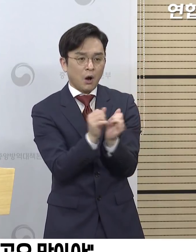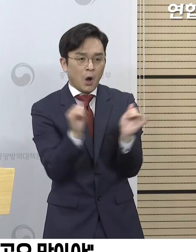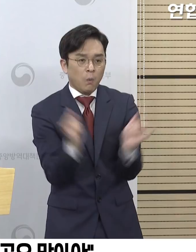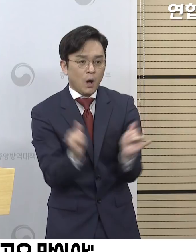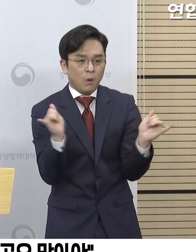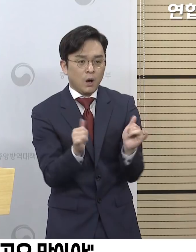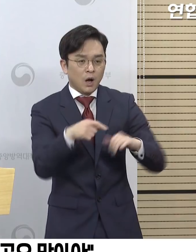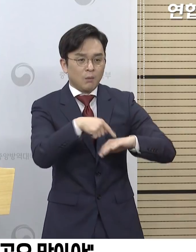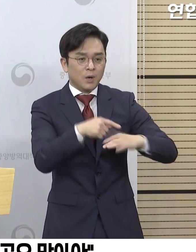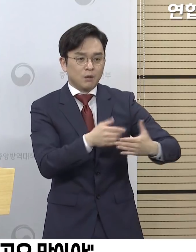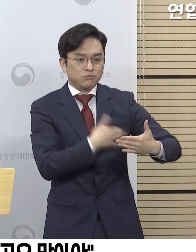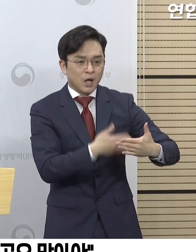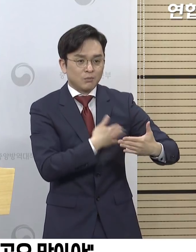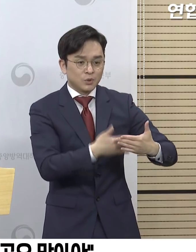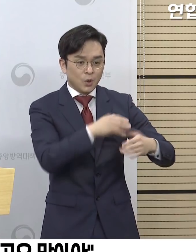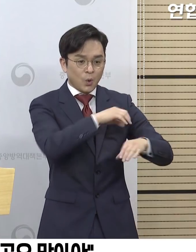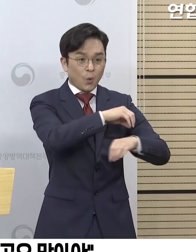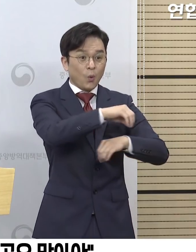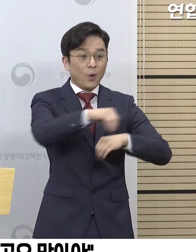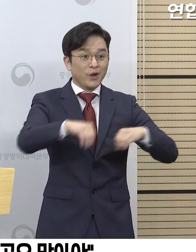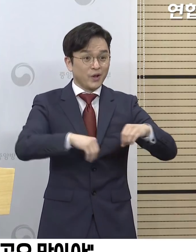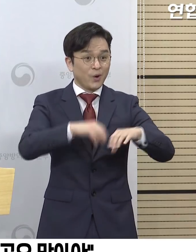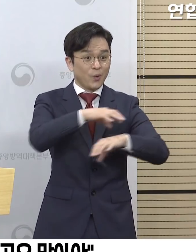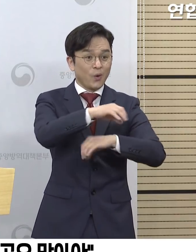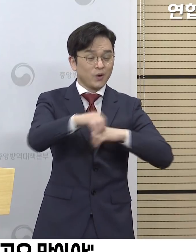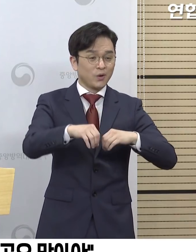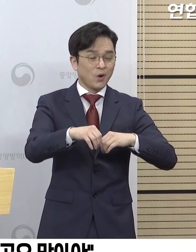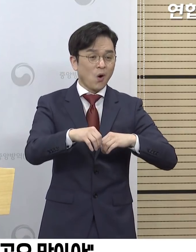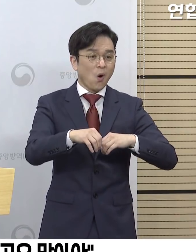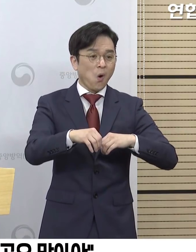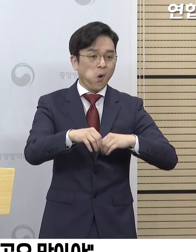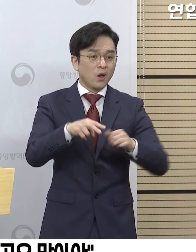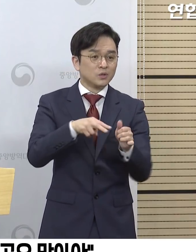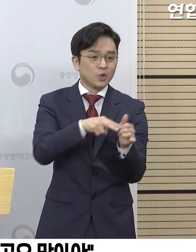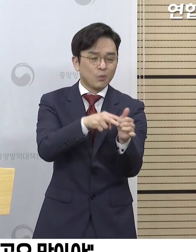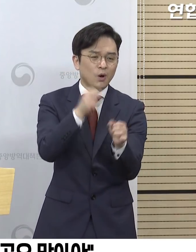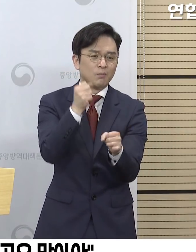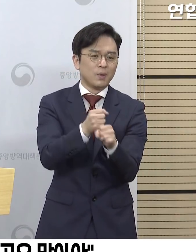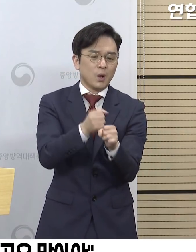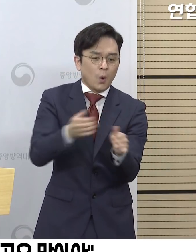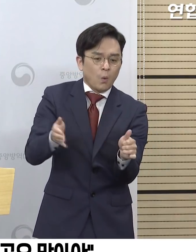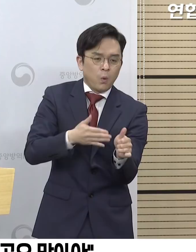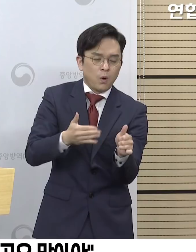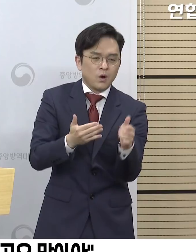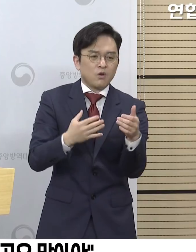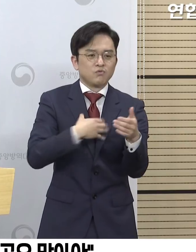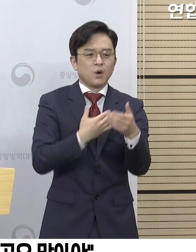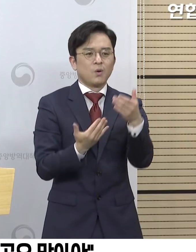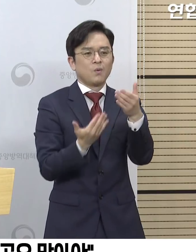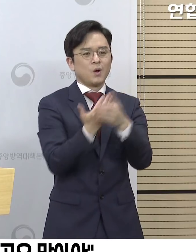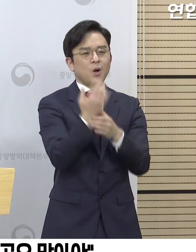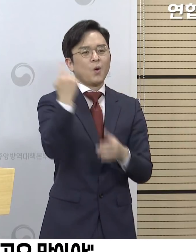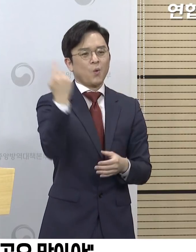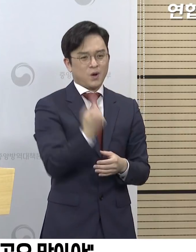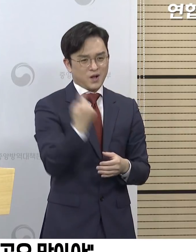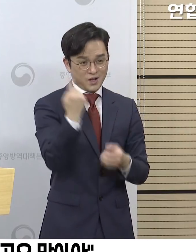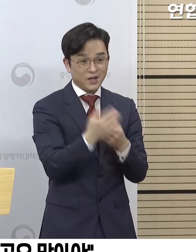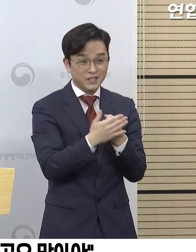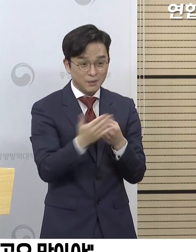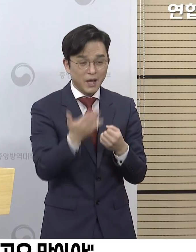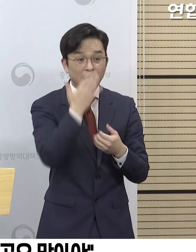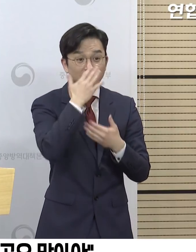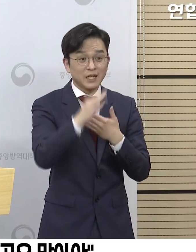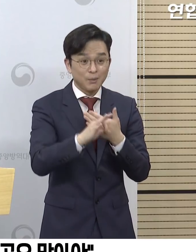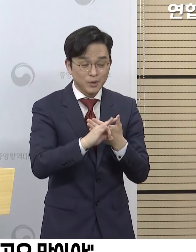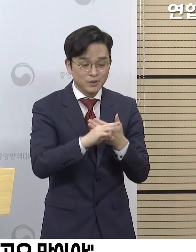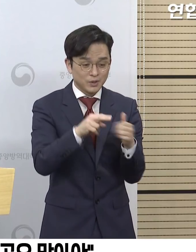있으므로 반드시 정보의 출처를 확인하기, 또 의학 정보는 전문가의 견해인지를 확인하기, 또